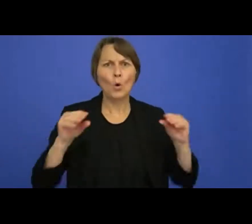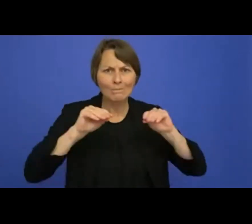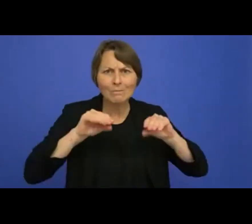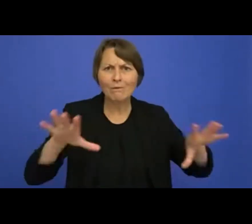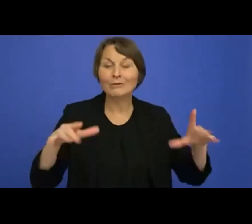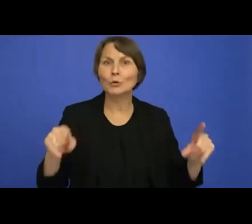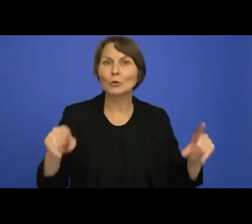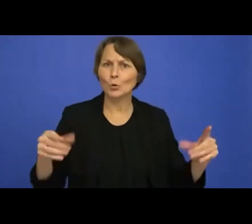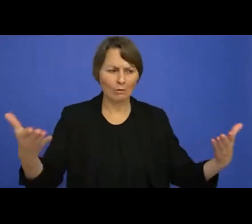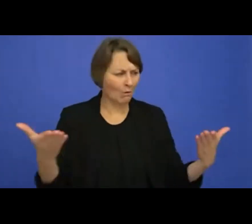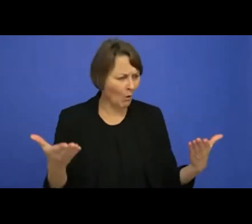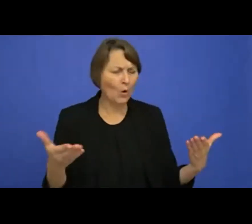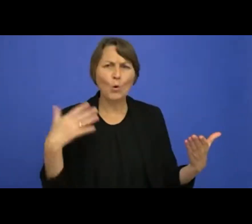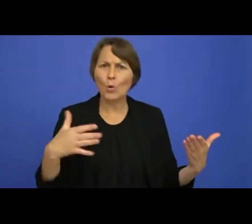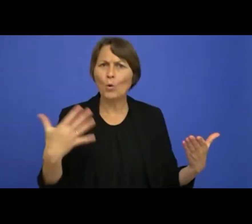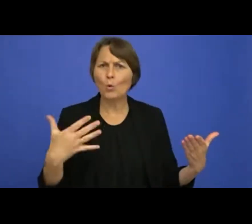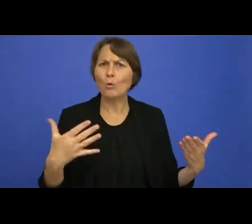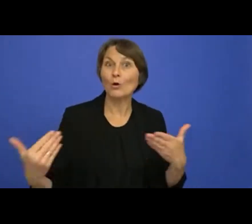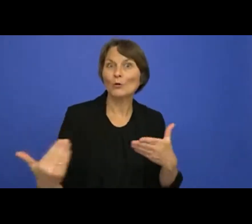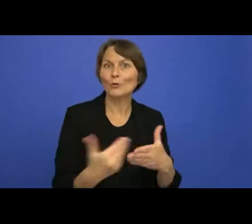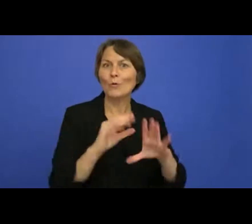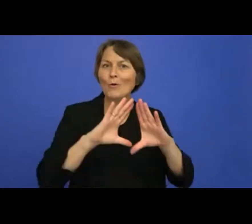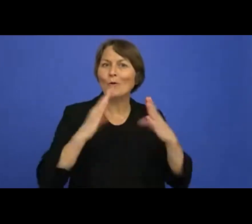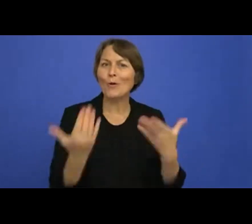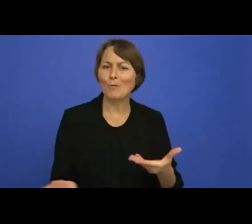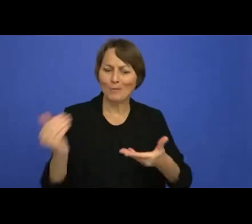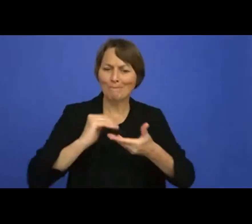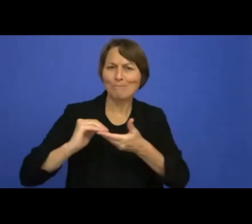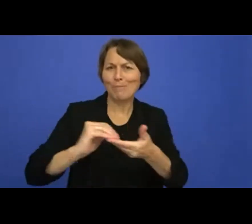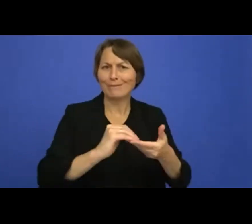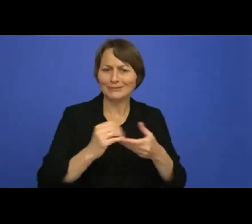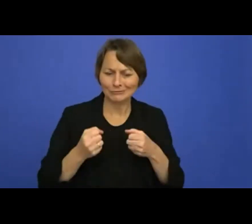Ça va constituer le socle de ce GPS, ce nouveau